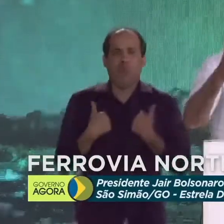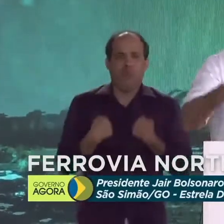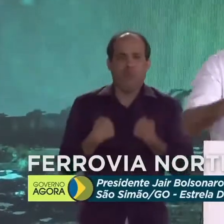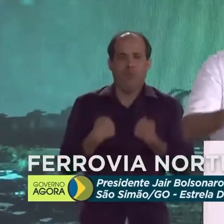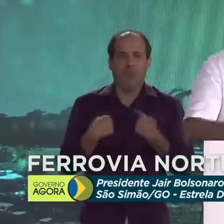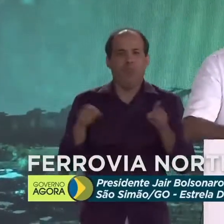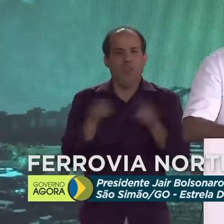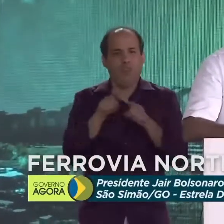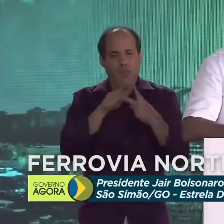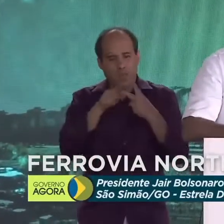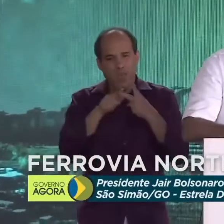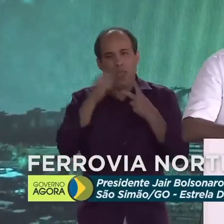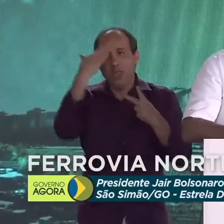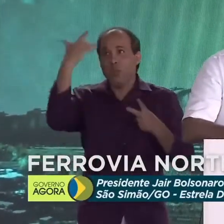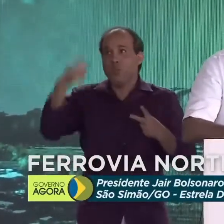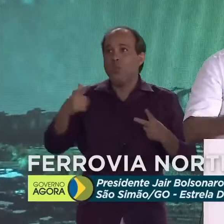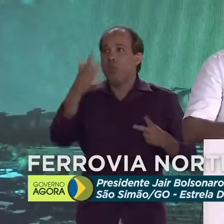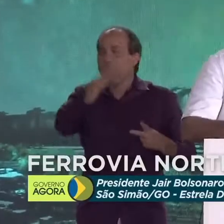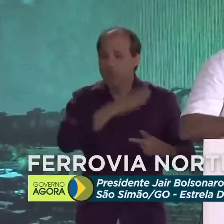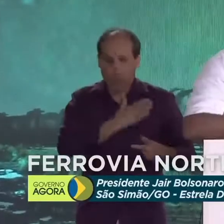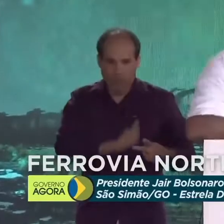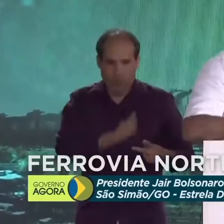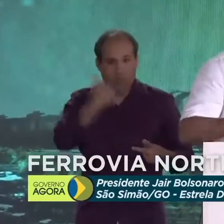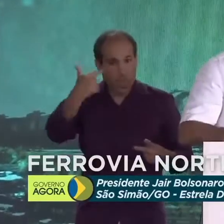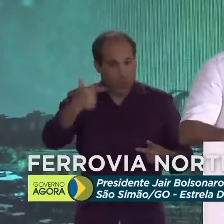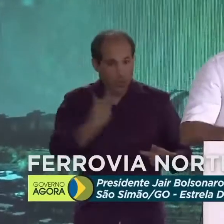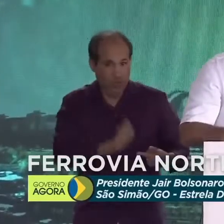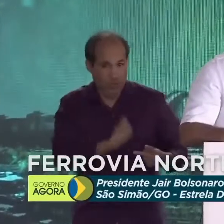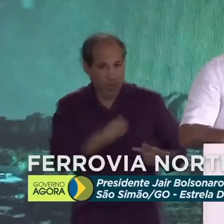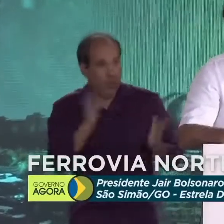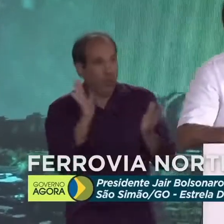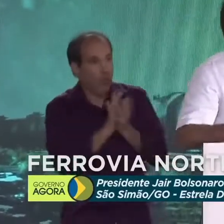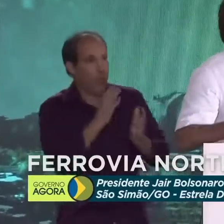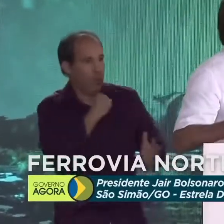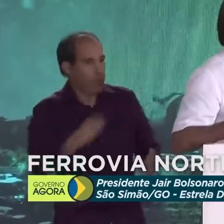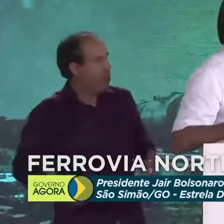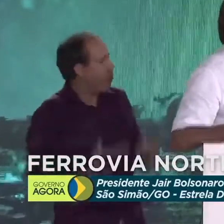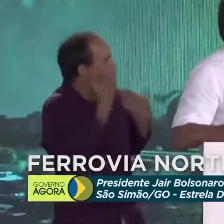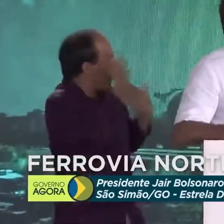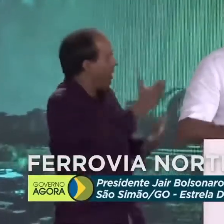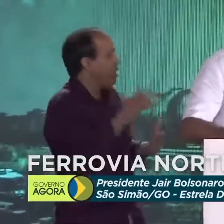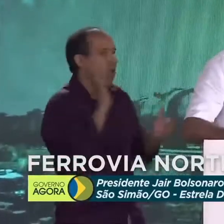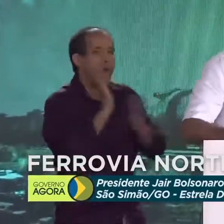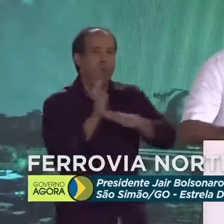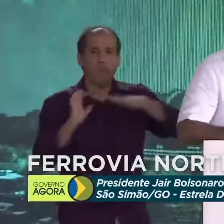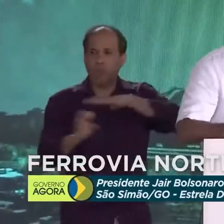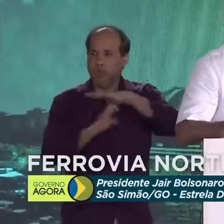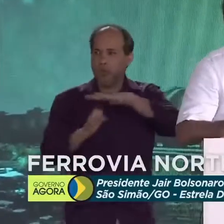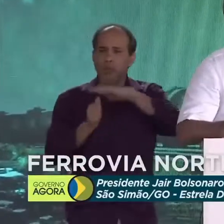de novo pela minha segunda vida. Agradeço pela minha equipe de ministros. Agradeço a empresários